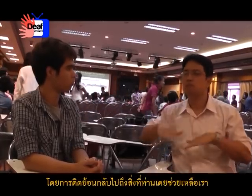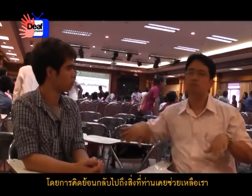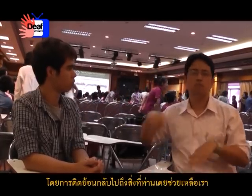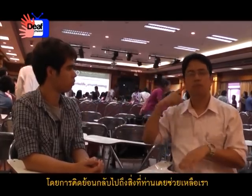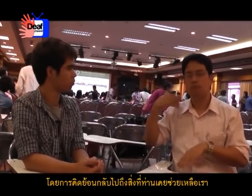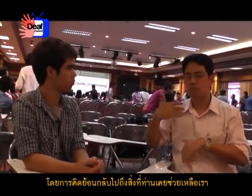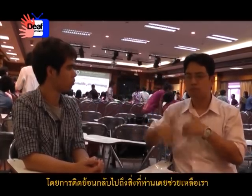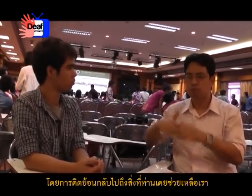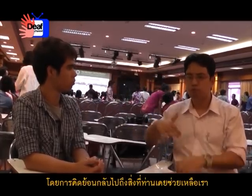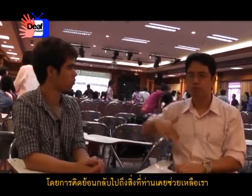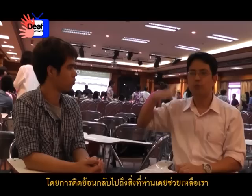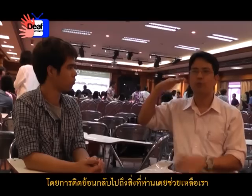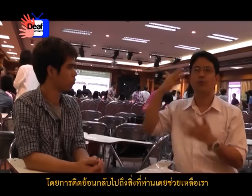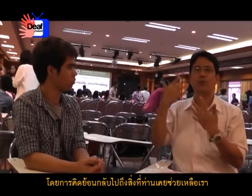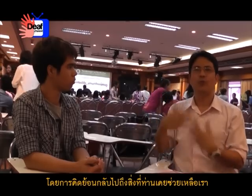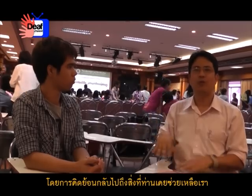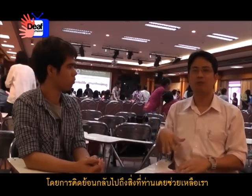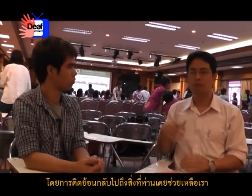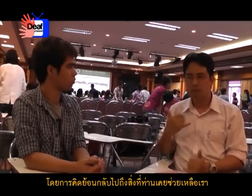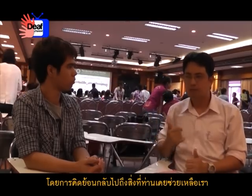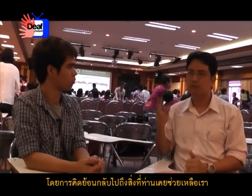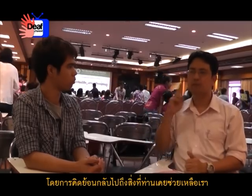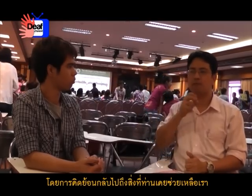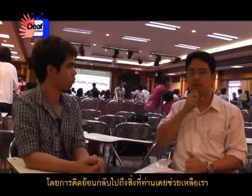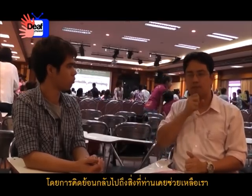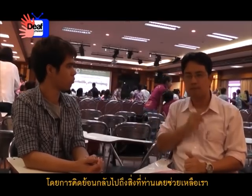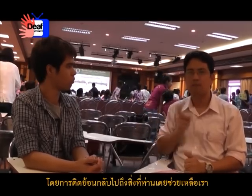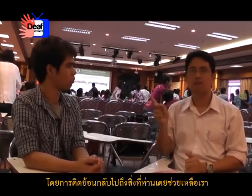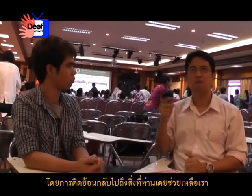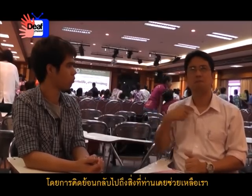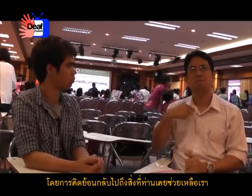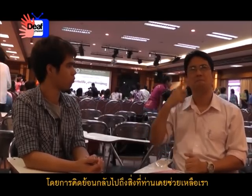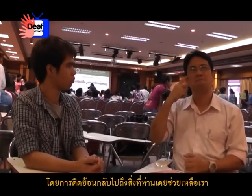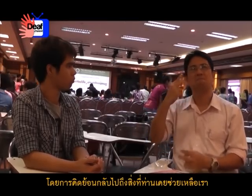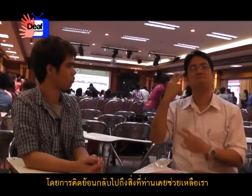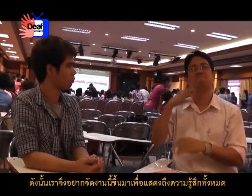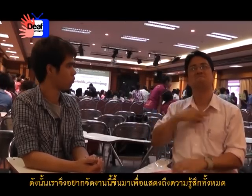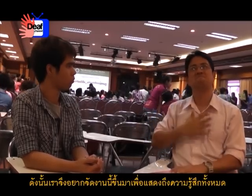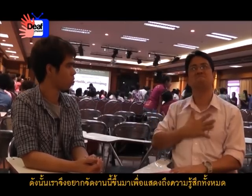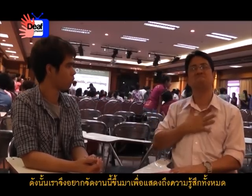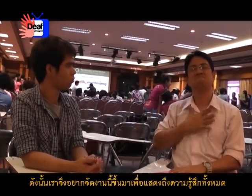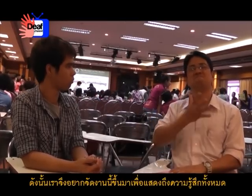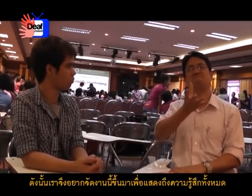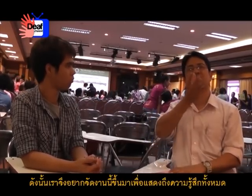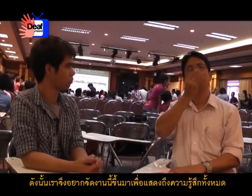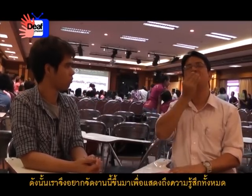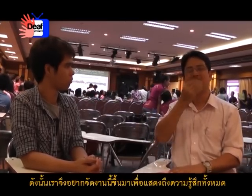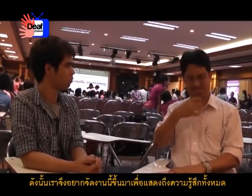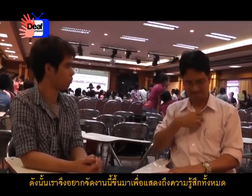หากถ้าเราคิดย้อนกลับไปเนี่ยท่านก็เคยช่วยเหลือเรามาดังนั้นเราก็จึงจัดงานนี้ขึ้นเพื่อแสดงความรู้สึกทั้งหมดที่มีเพื่อให้ระ